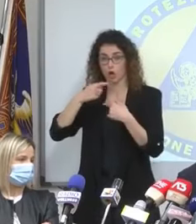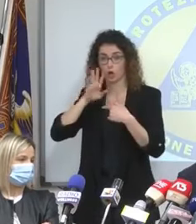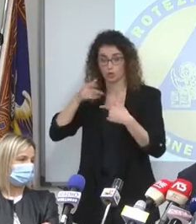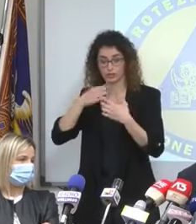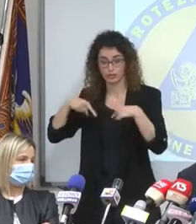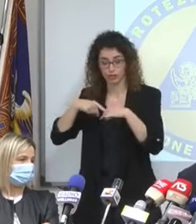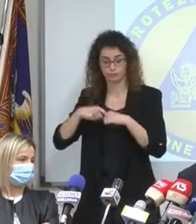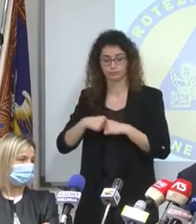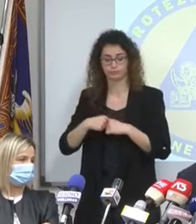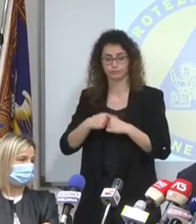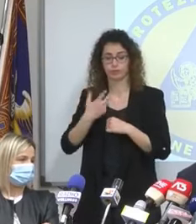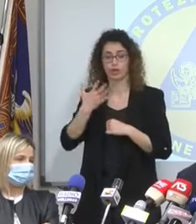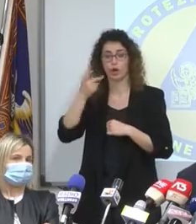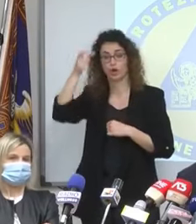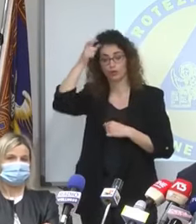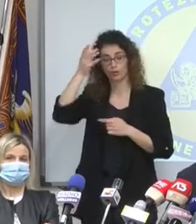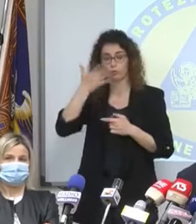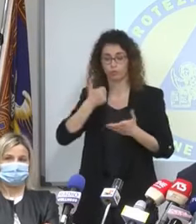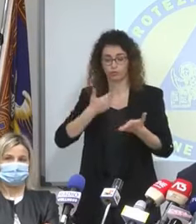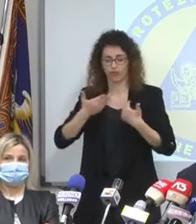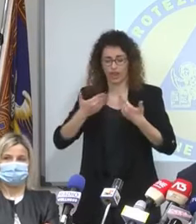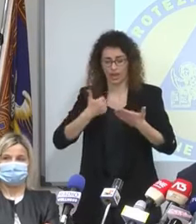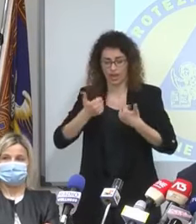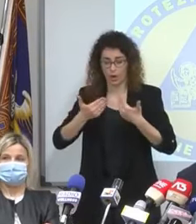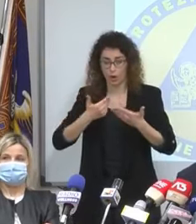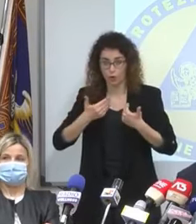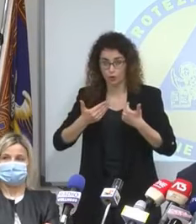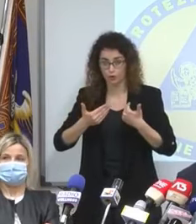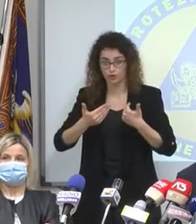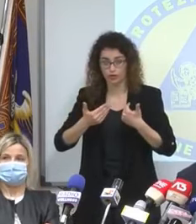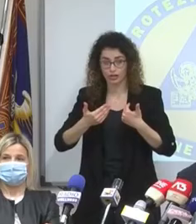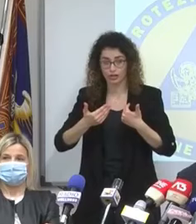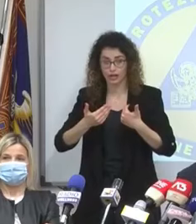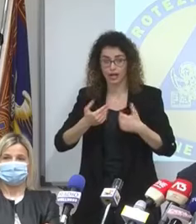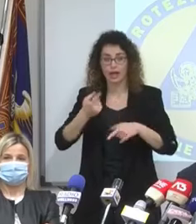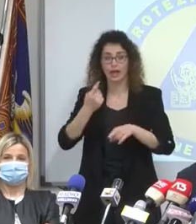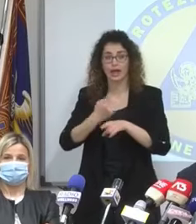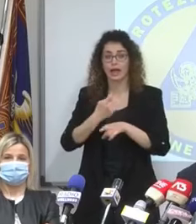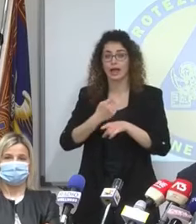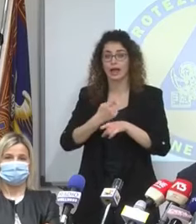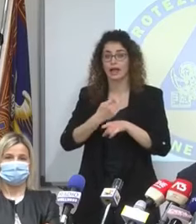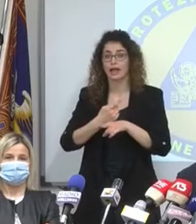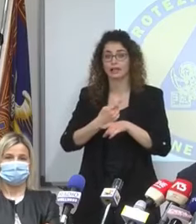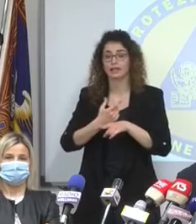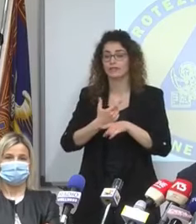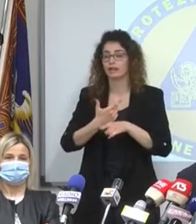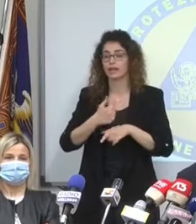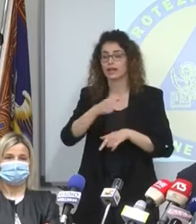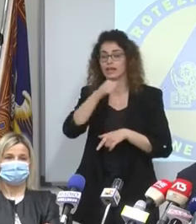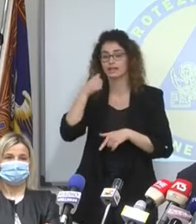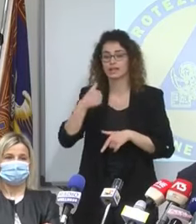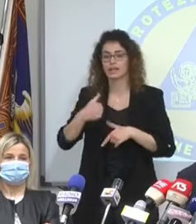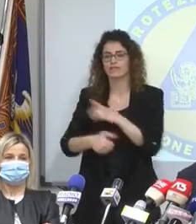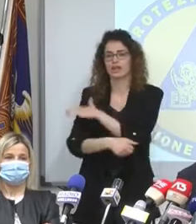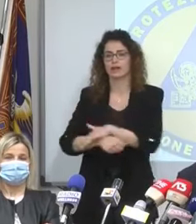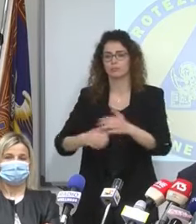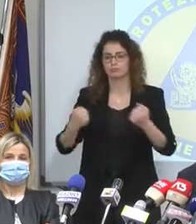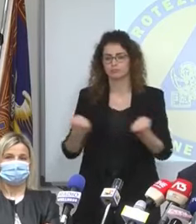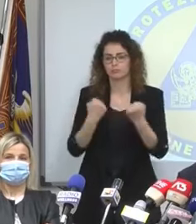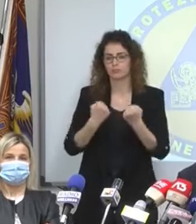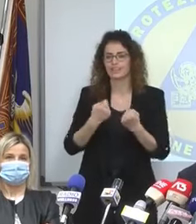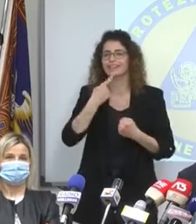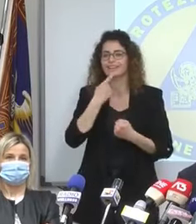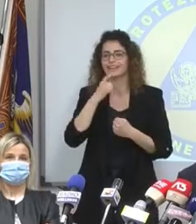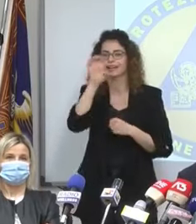il governo vuol fare veloce e mettere a terra questi investimenti deve utilizzare dei bracci operativi e non possono che essere le regioni. Io ho anche detto,